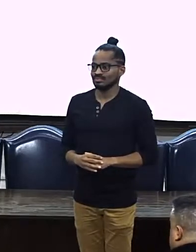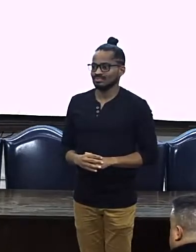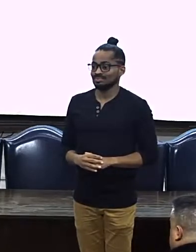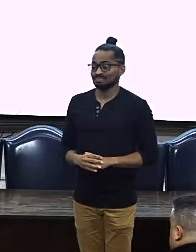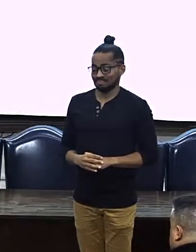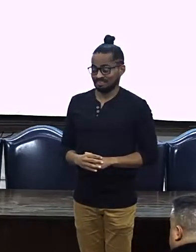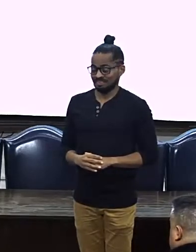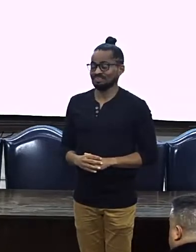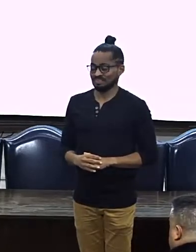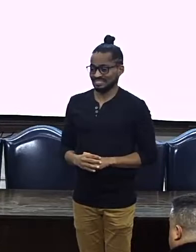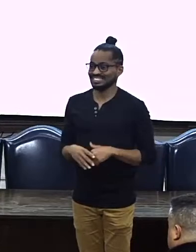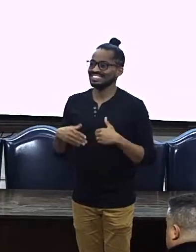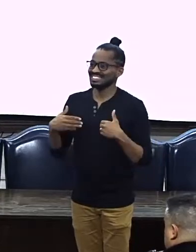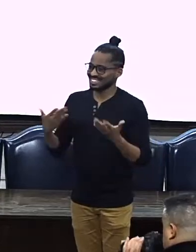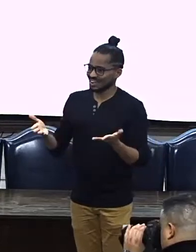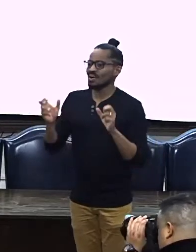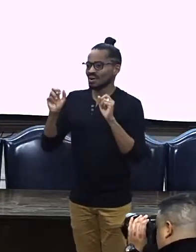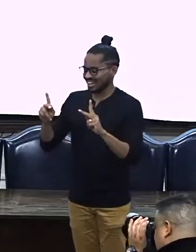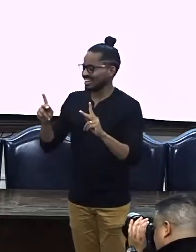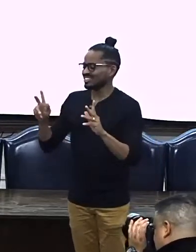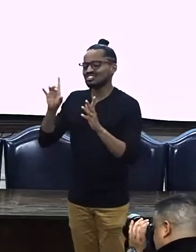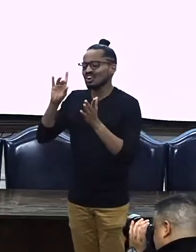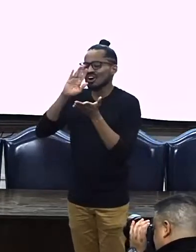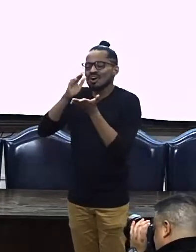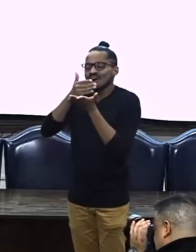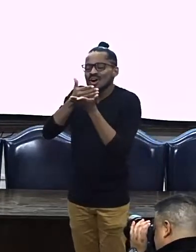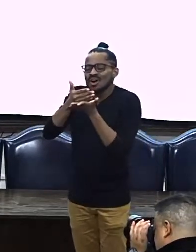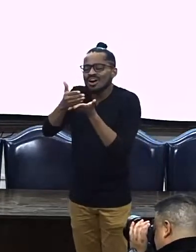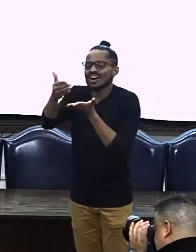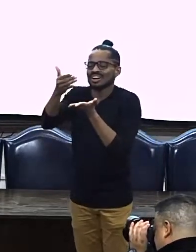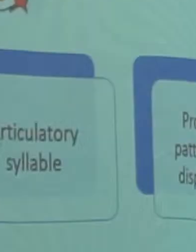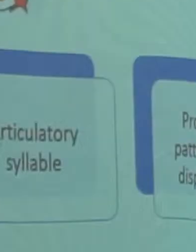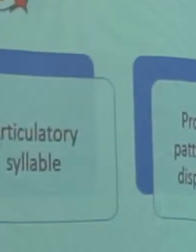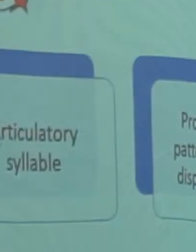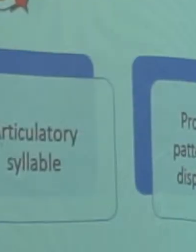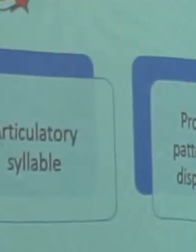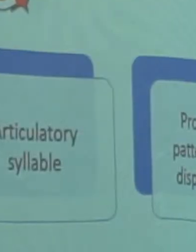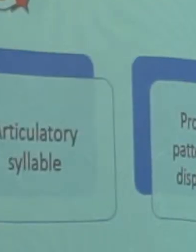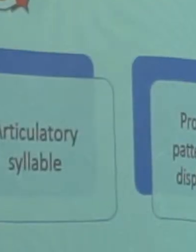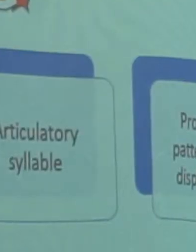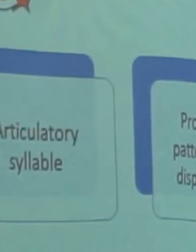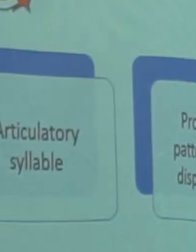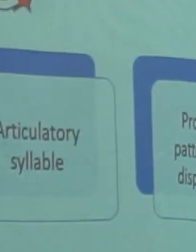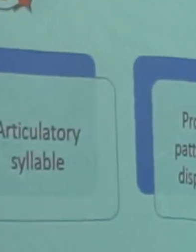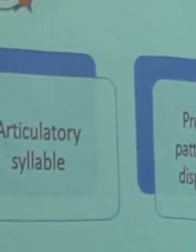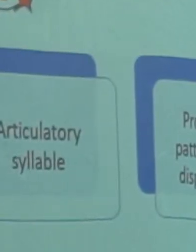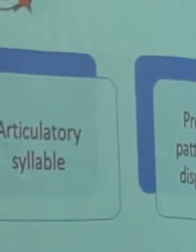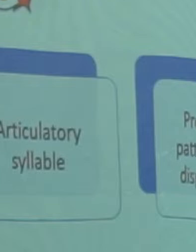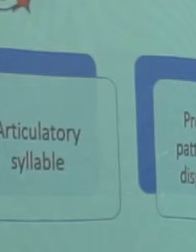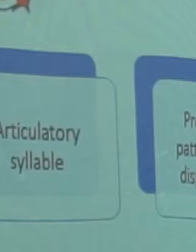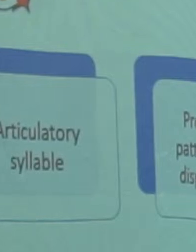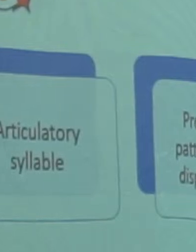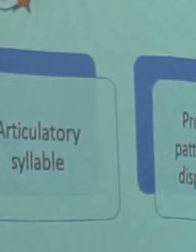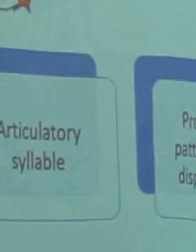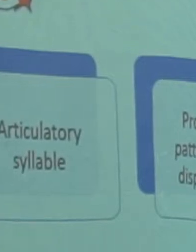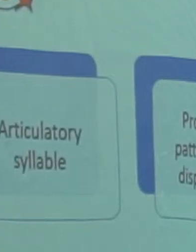Okay, so that was a long introduction. Now, today, I'll talk about articulatory syllable,